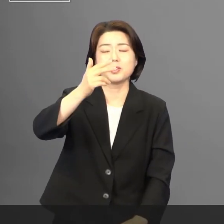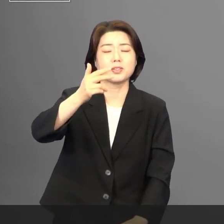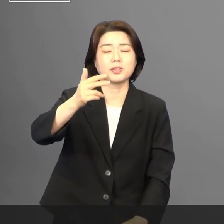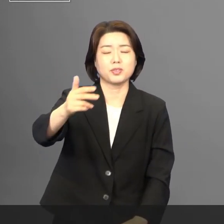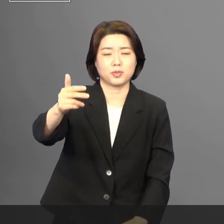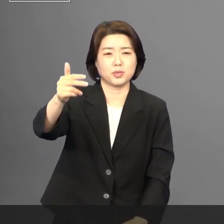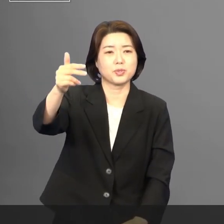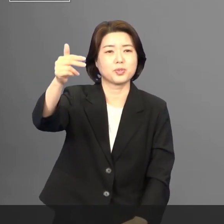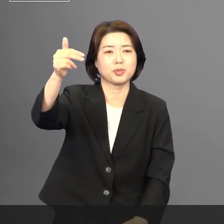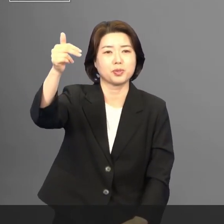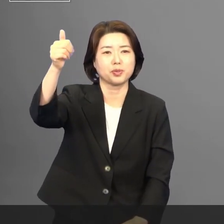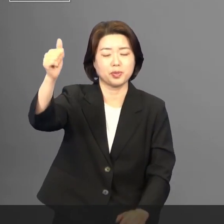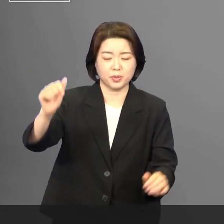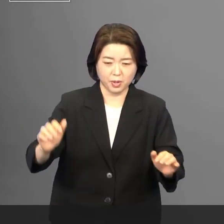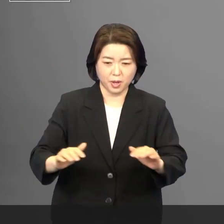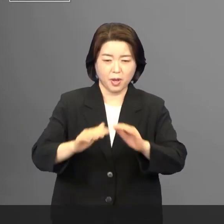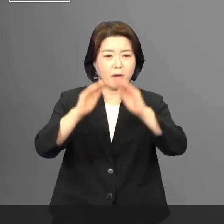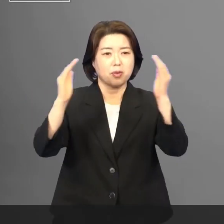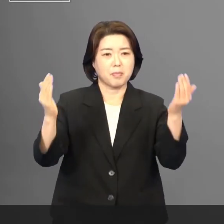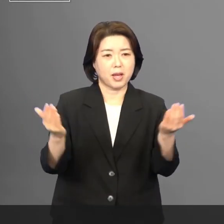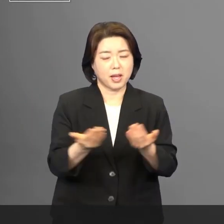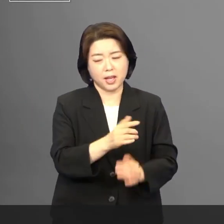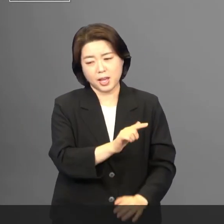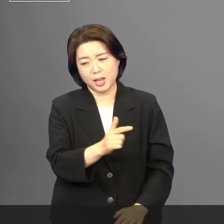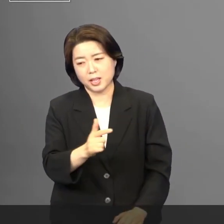그는 주